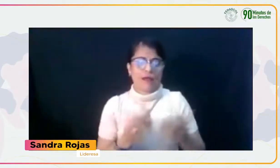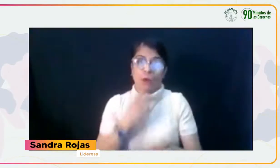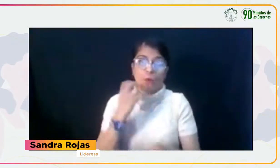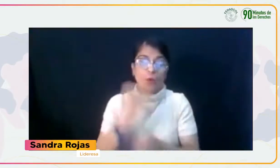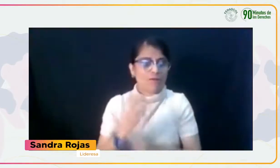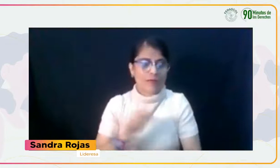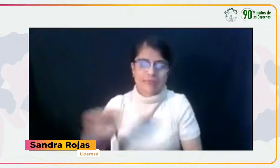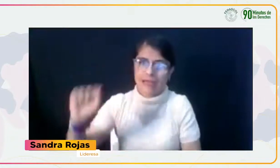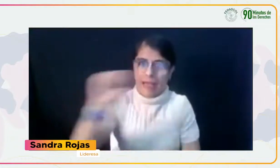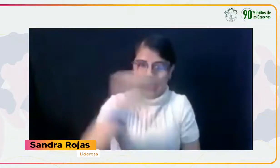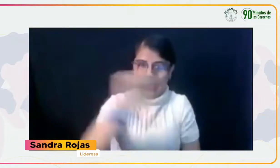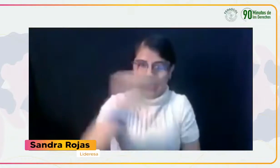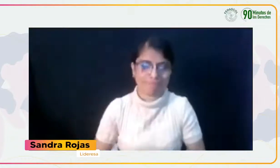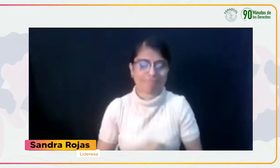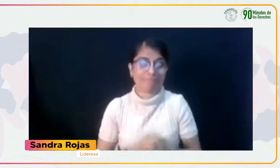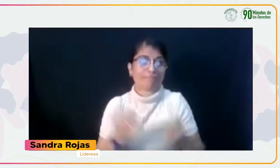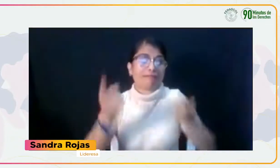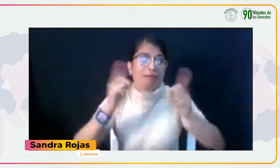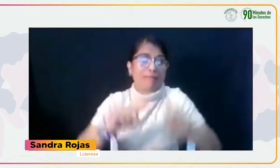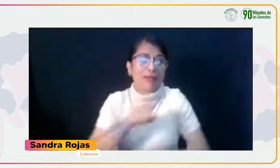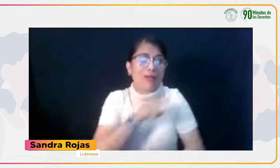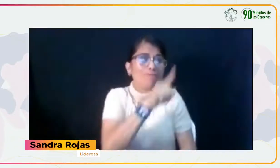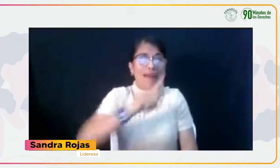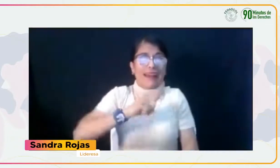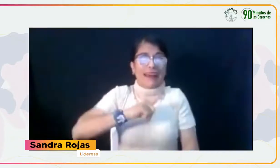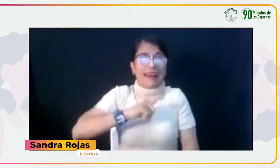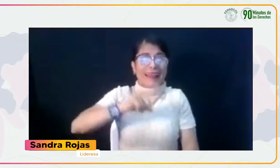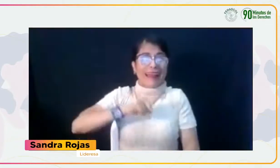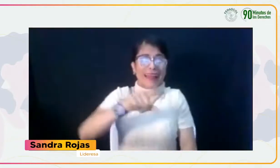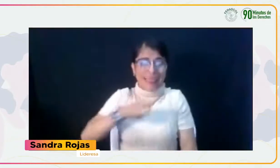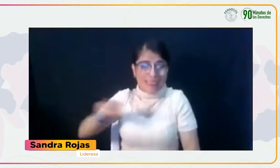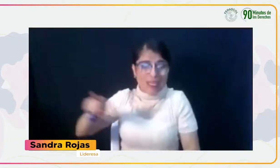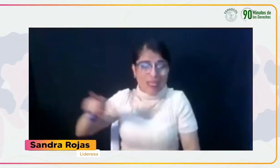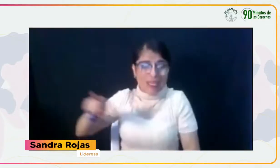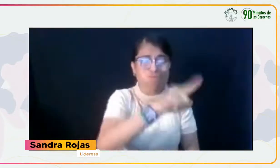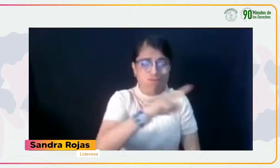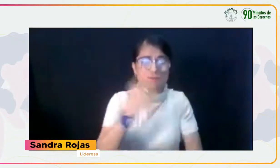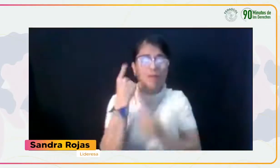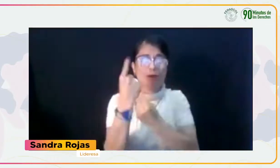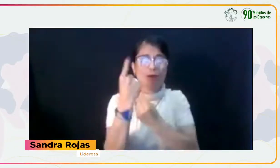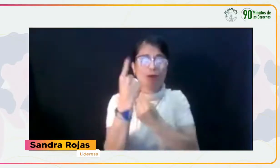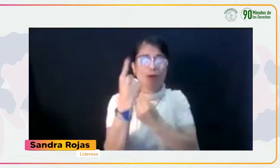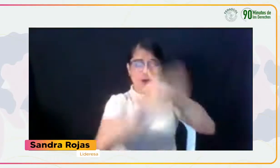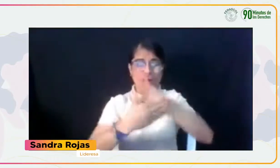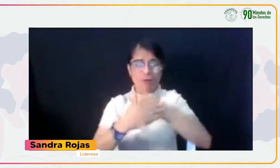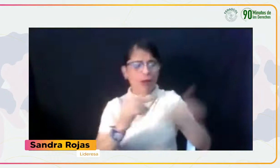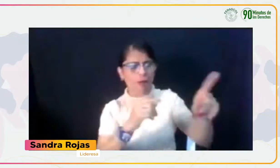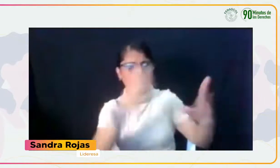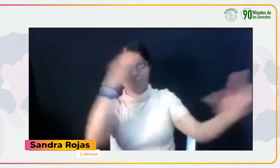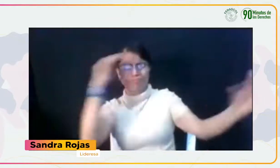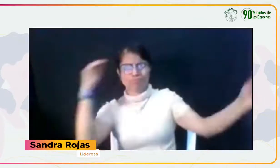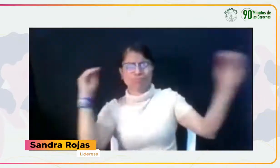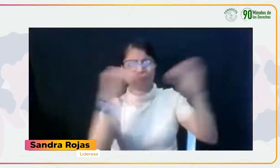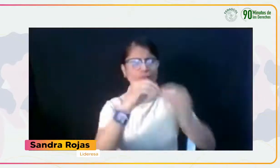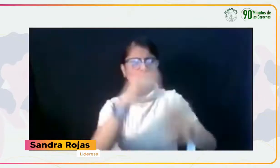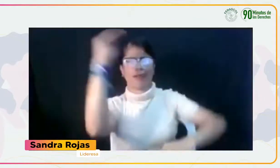qué si estamos del mismo lado? ¿Por qué ocurre eso? Y es muy complejo. También algunas lideresas